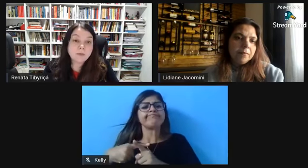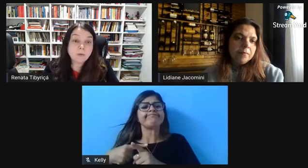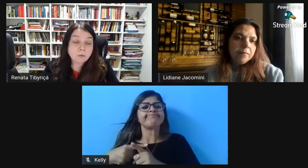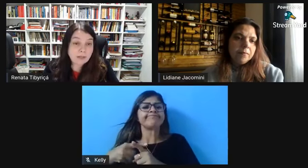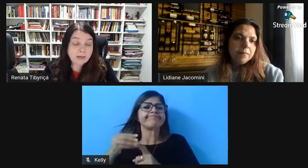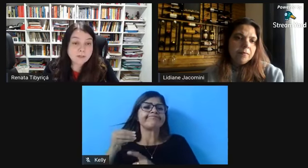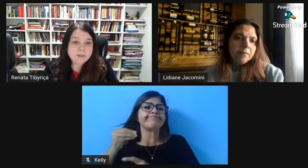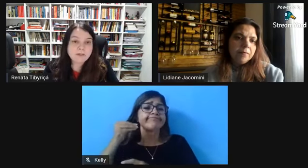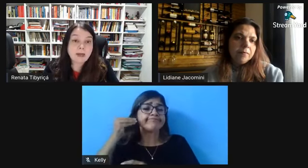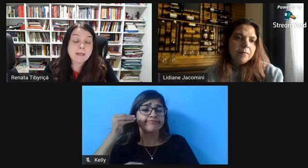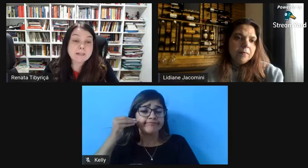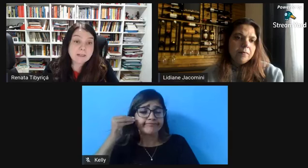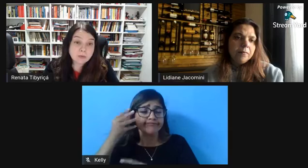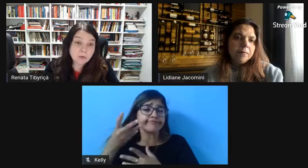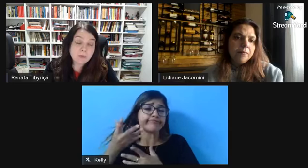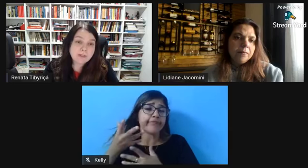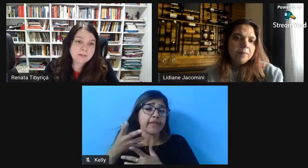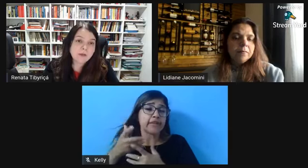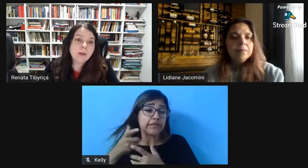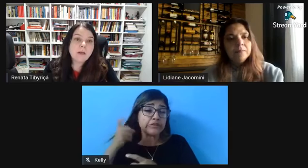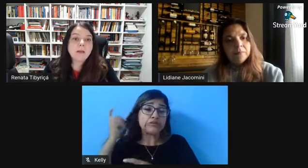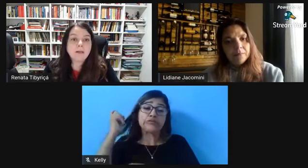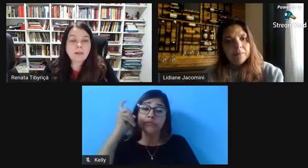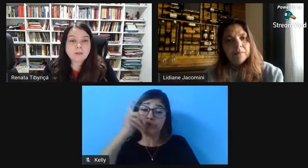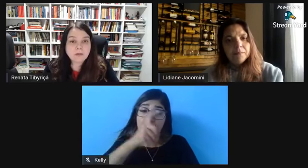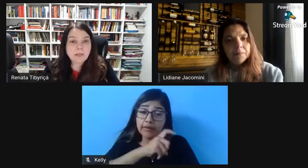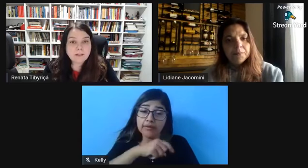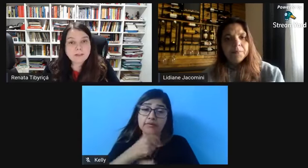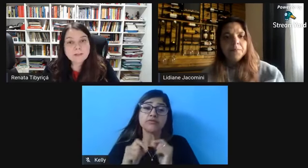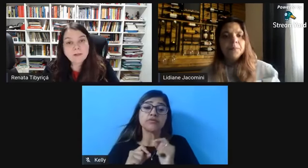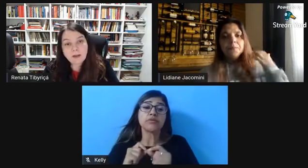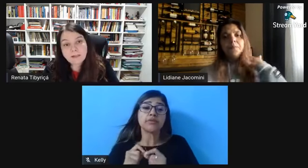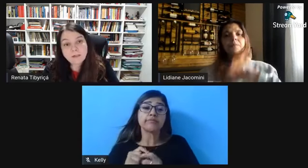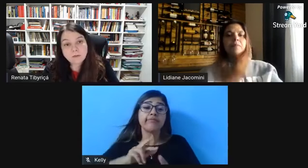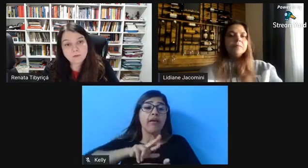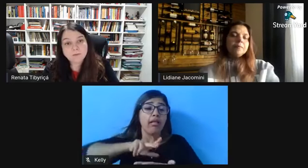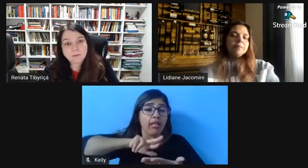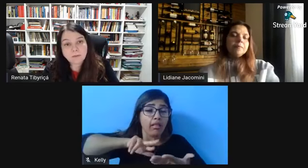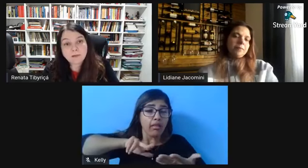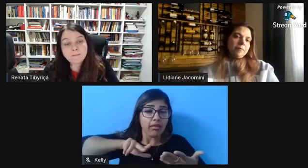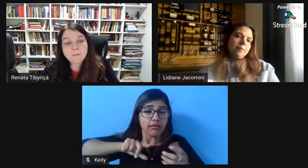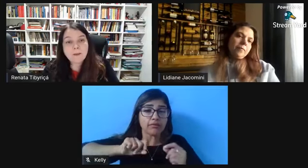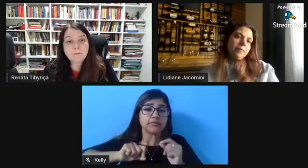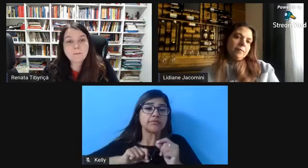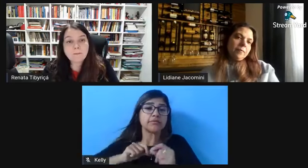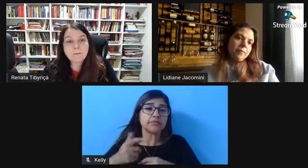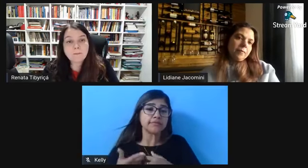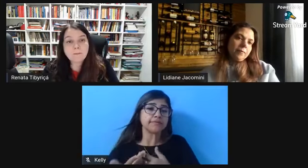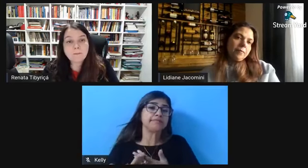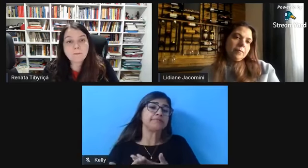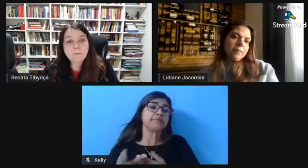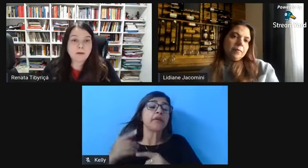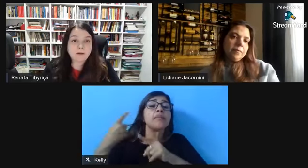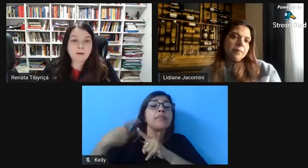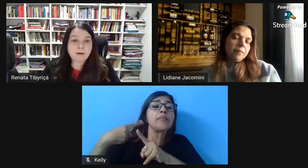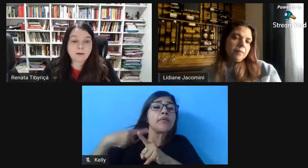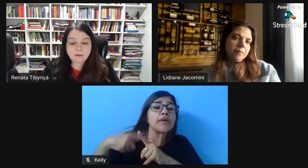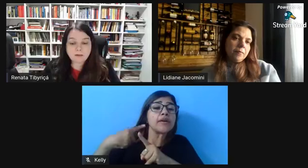várias dificuldades e várias questões relacionadas a isso, né? Porque